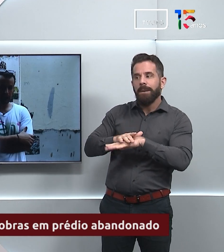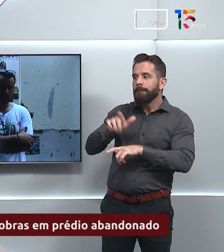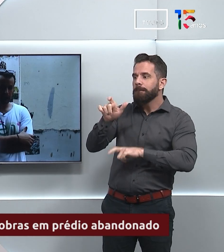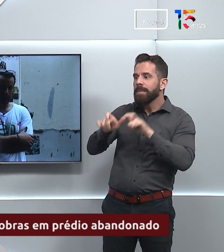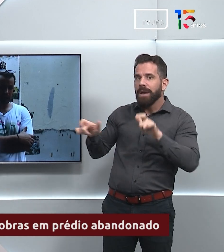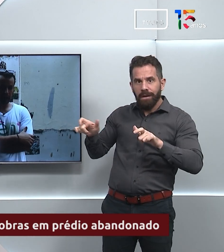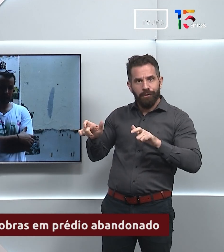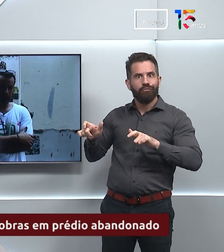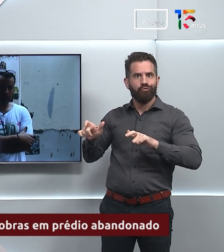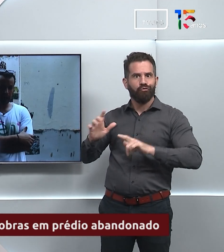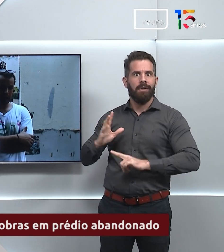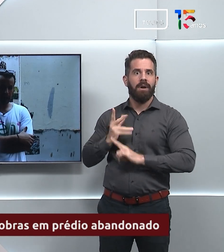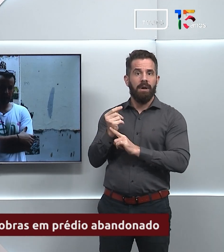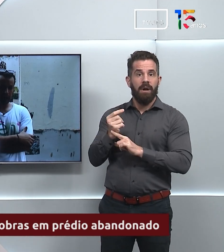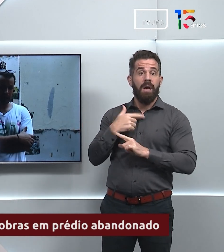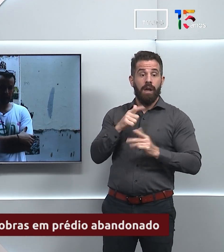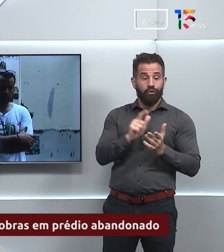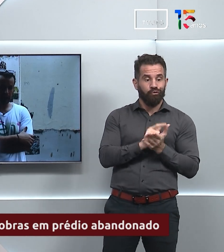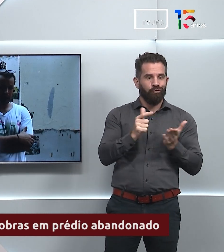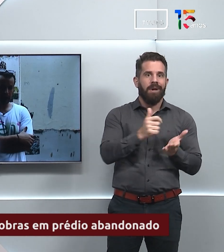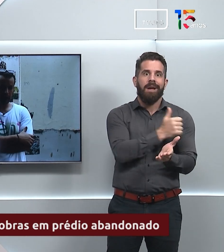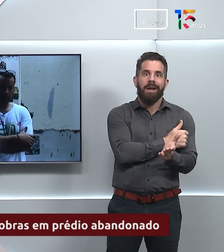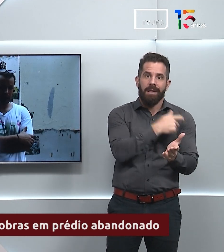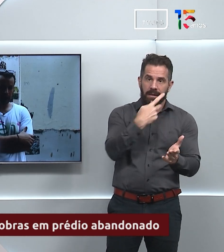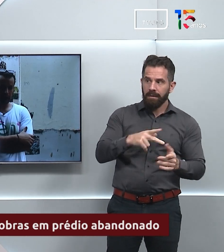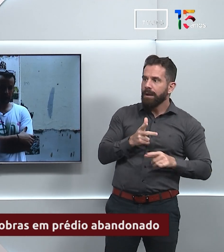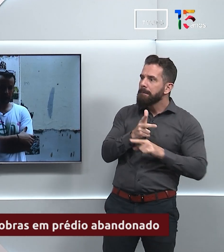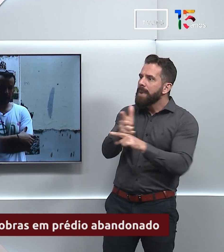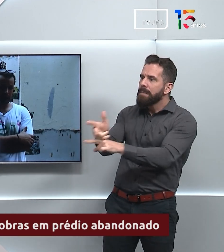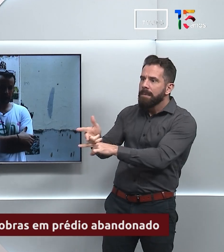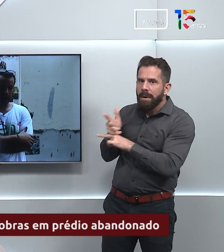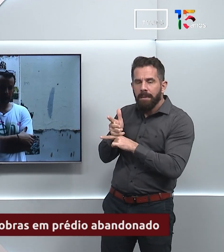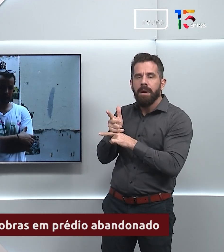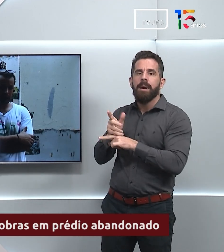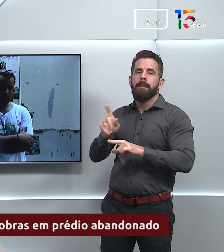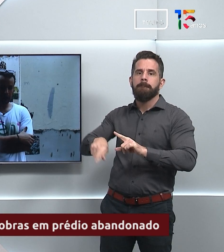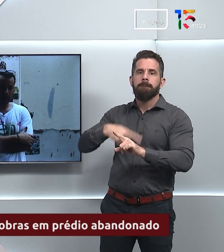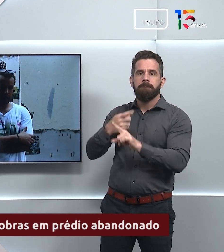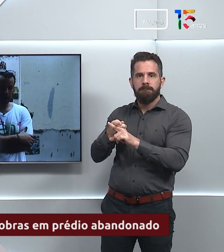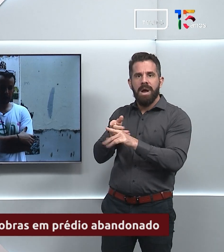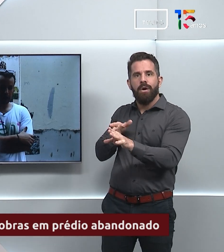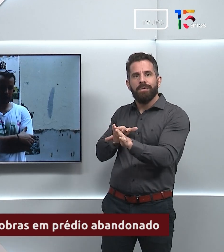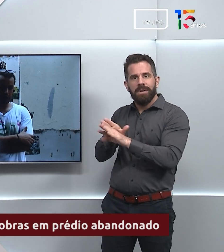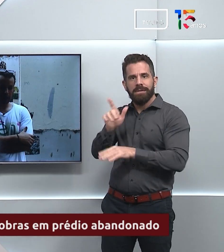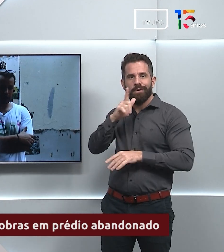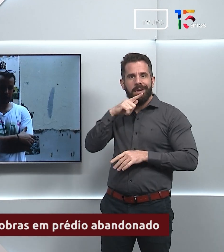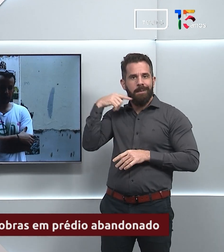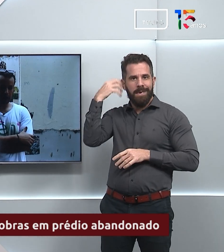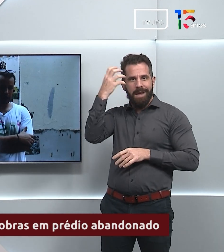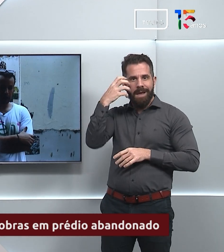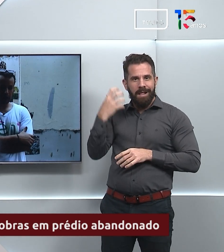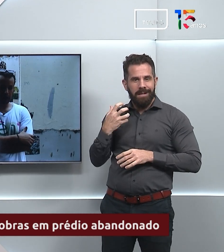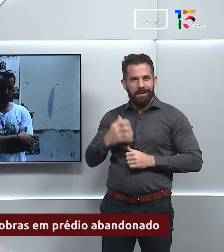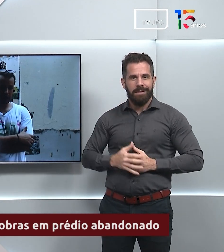na matéria que foi produzida por estudantes de jornalismo da UFG, sob orientação da professora Gabriela Marques.